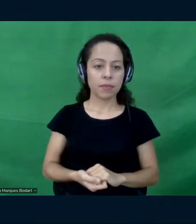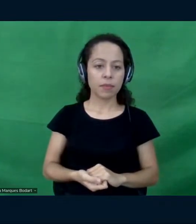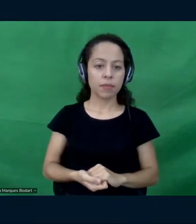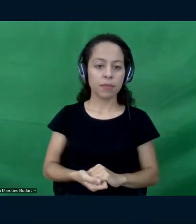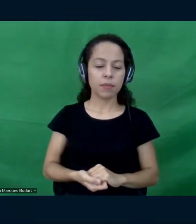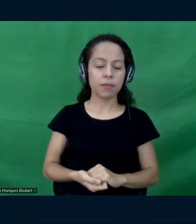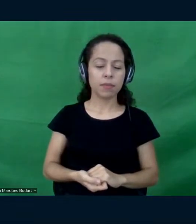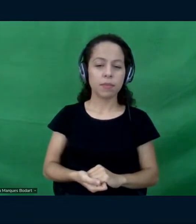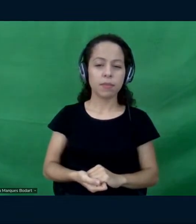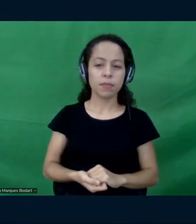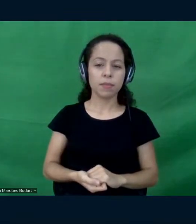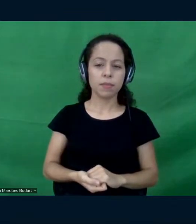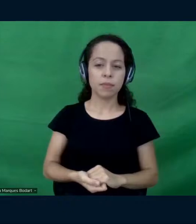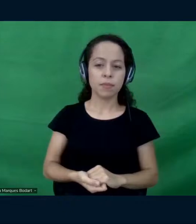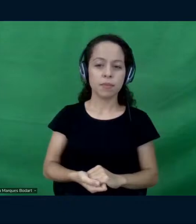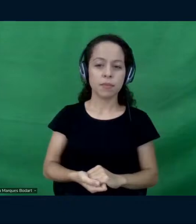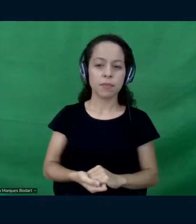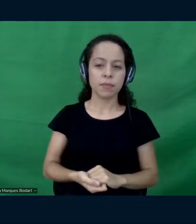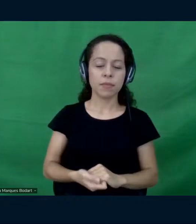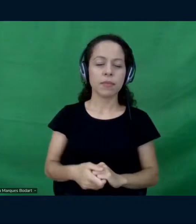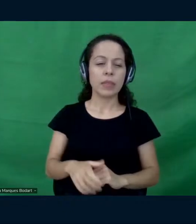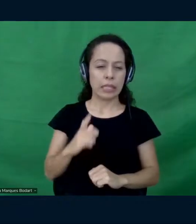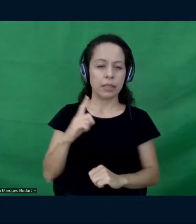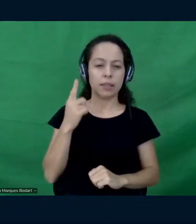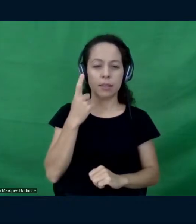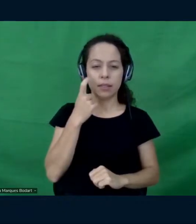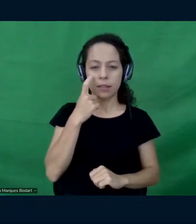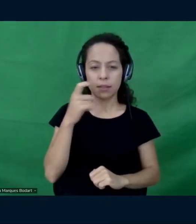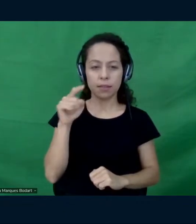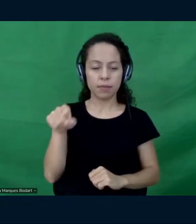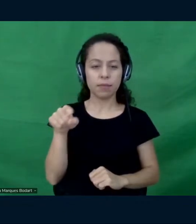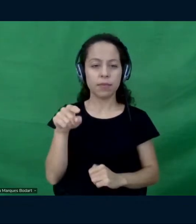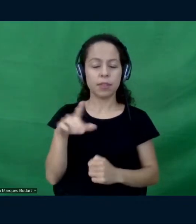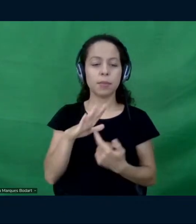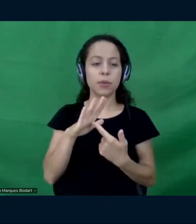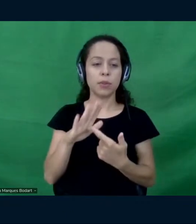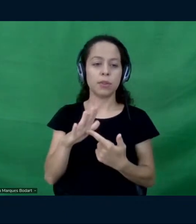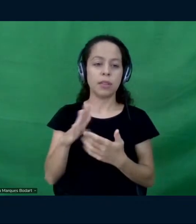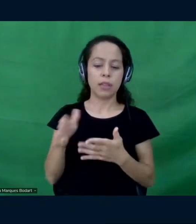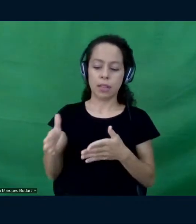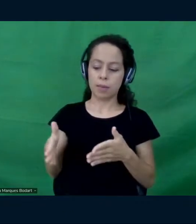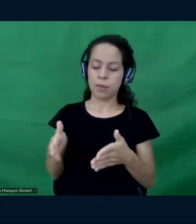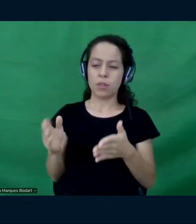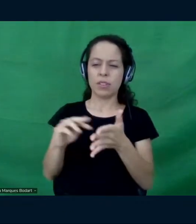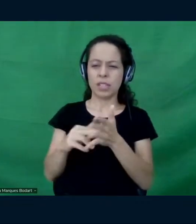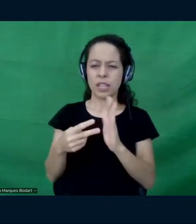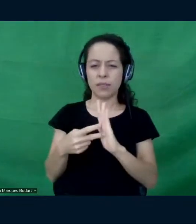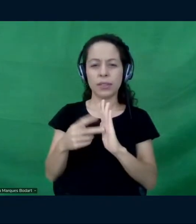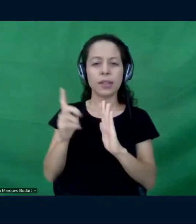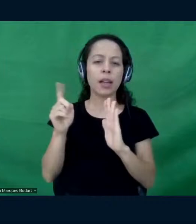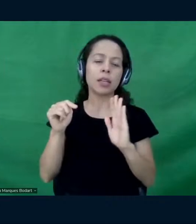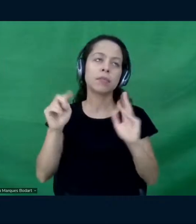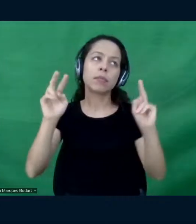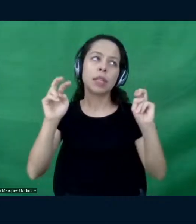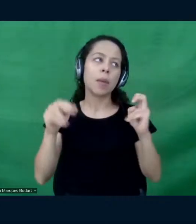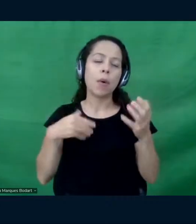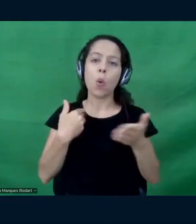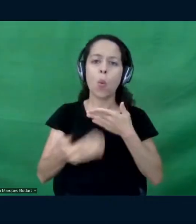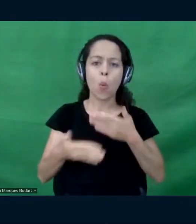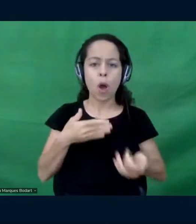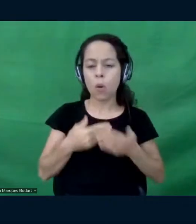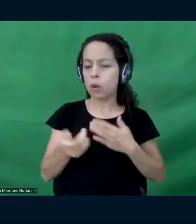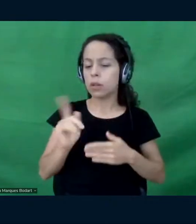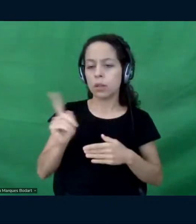Tem uma coisa interessante ali, que diz que os itinerários não é para ser qualquer coisa, seria um aprofundamento da